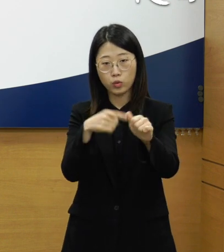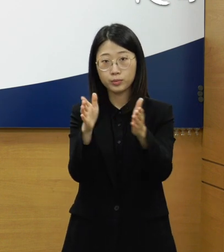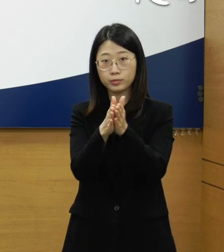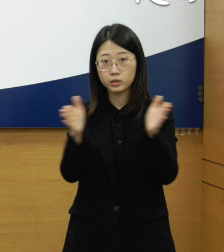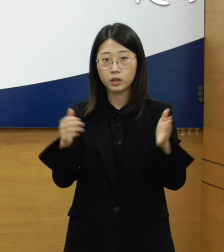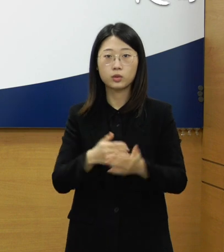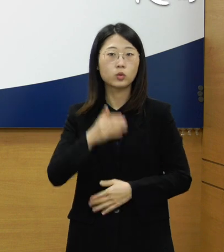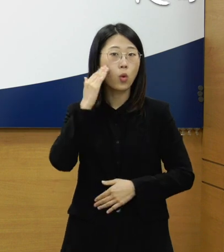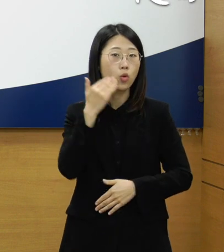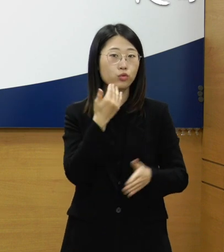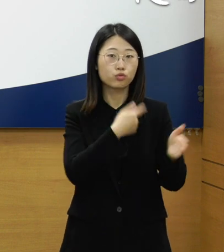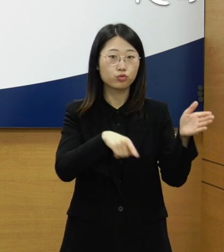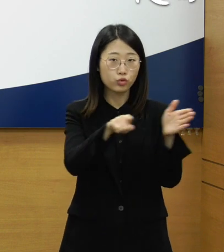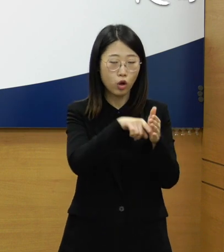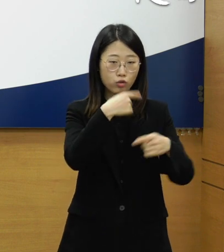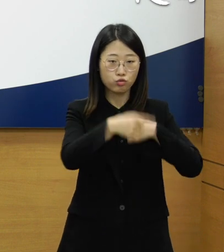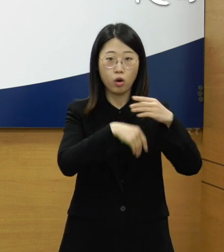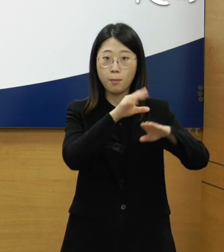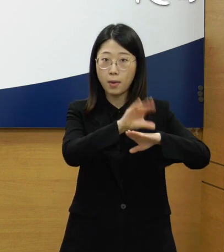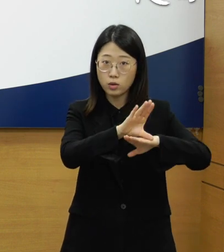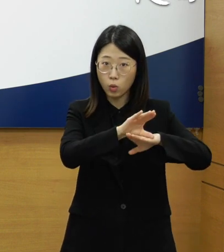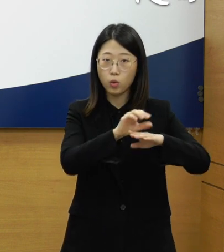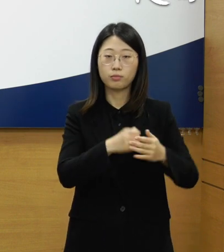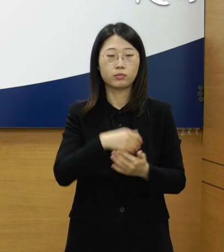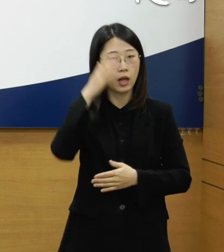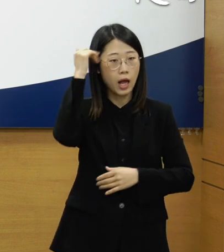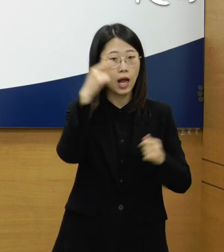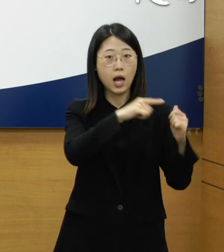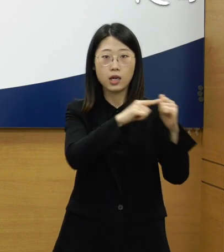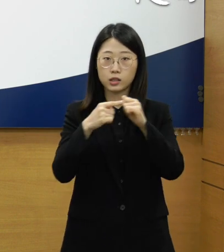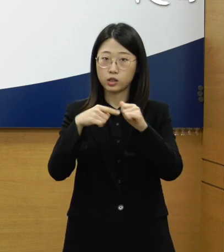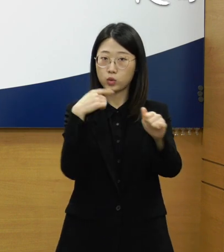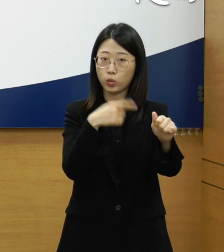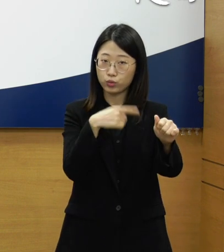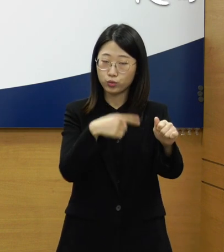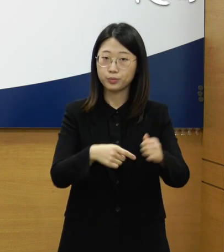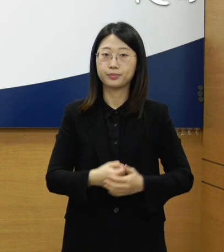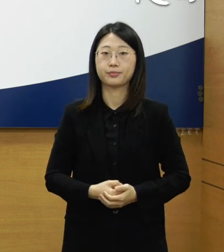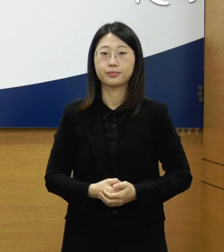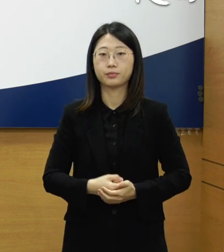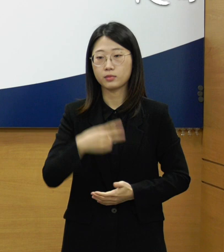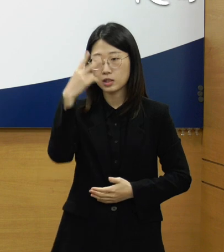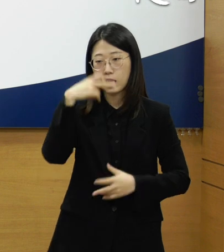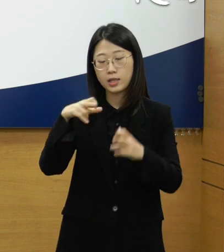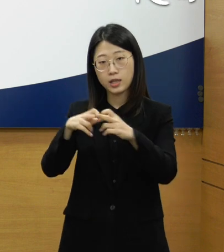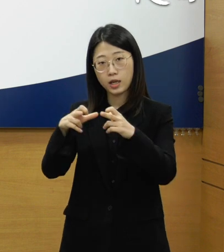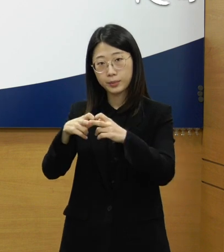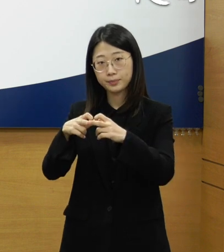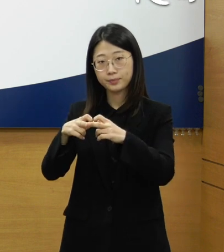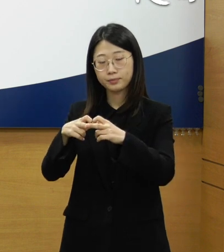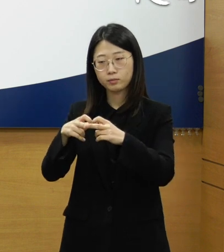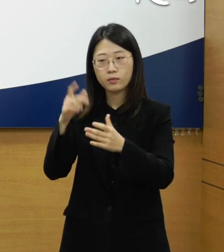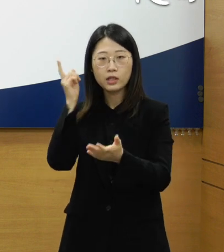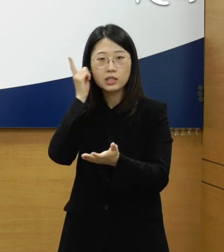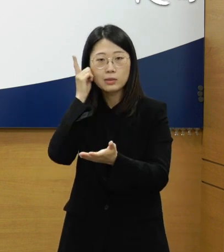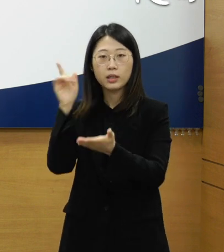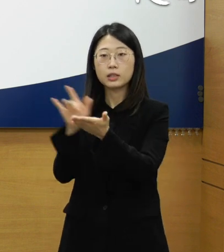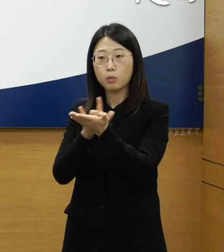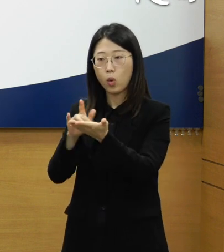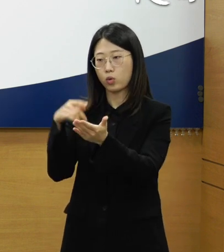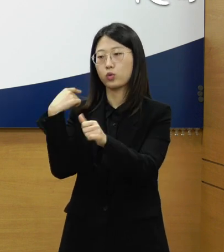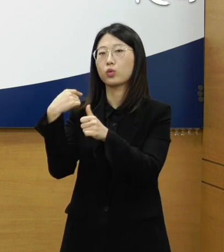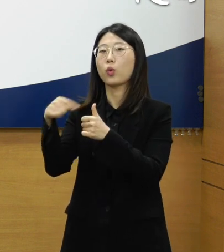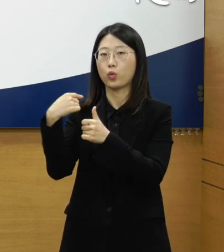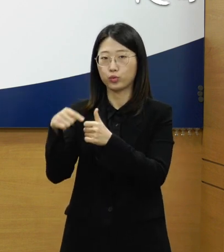청각 장애인을 위한 수어 방송과 한글 교육, 시각 장애인을 위한 스마트폰